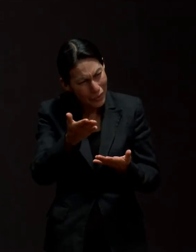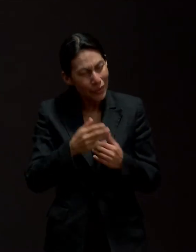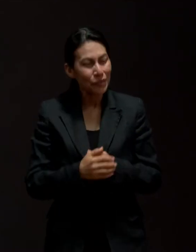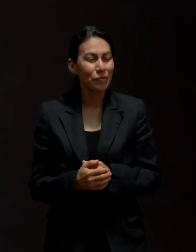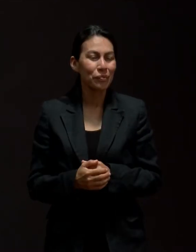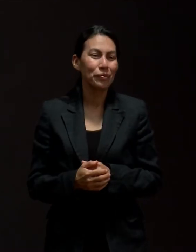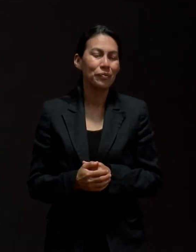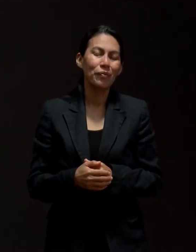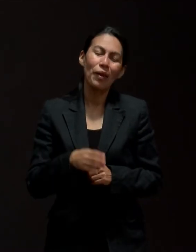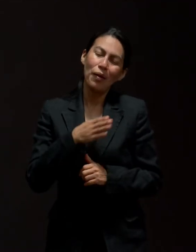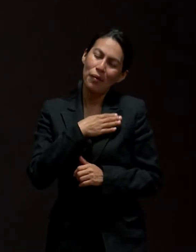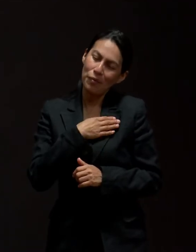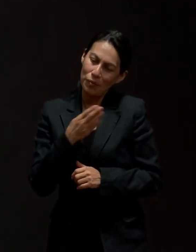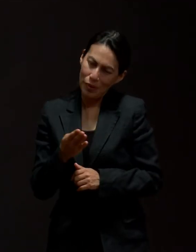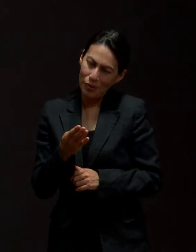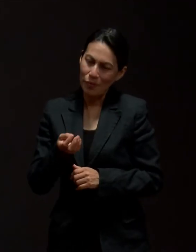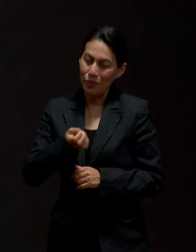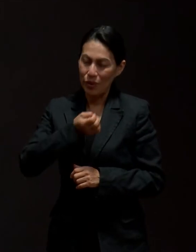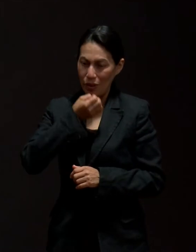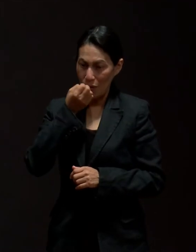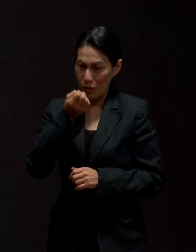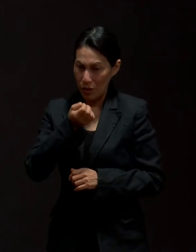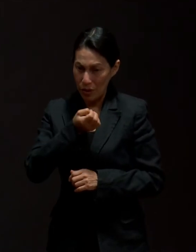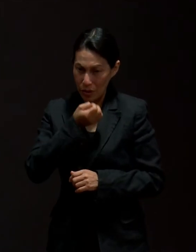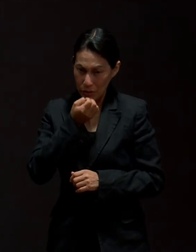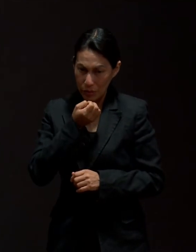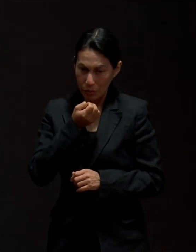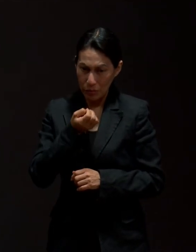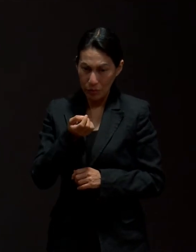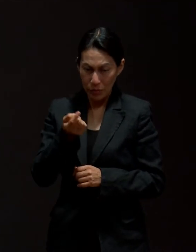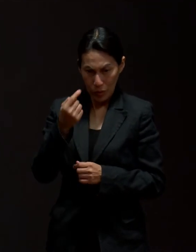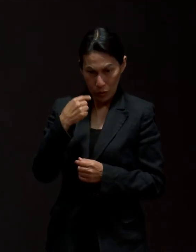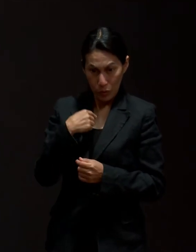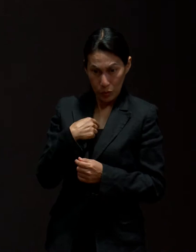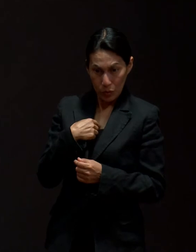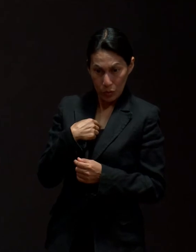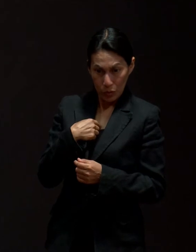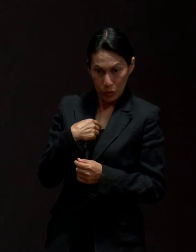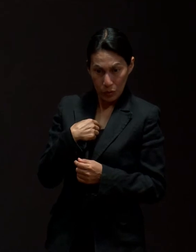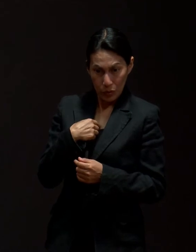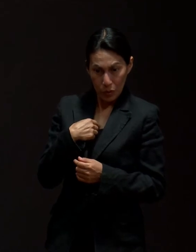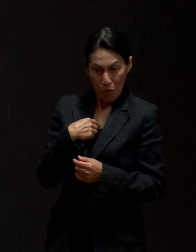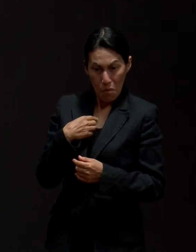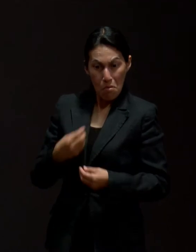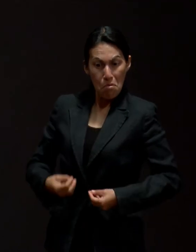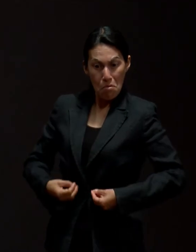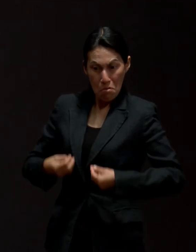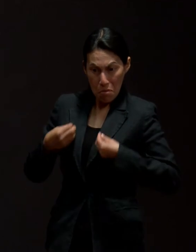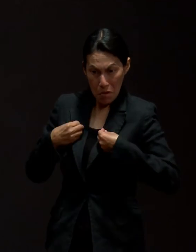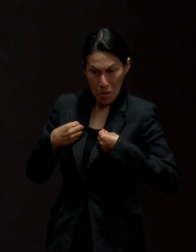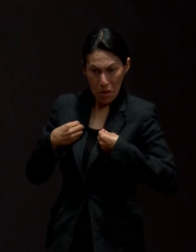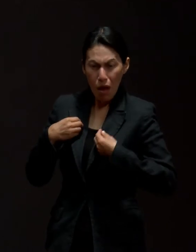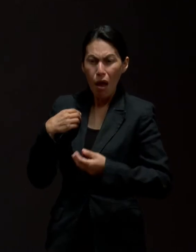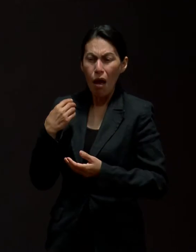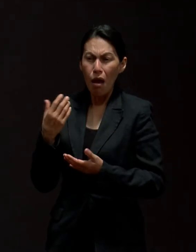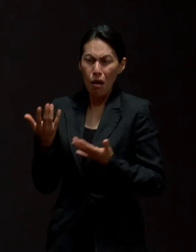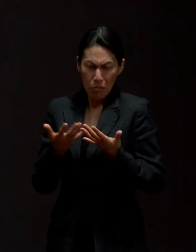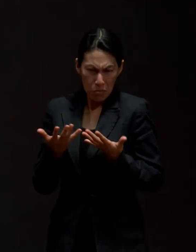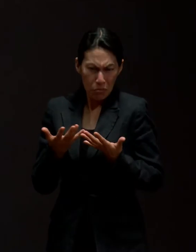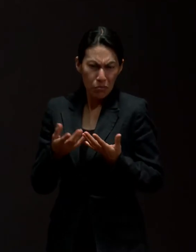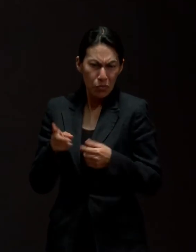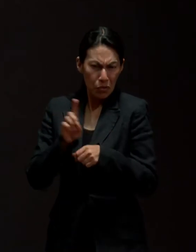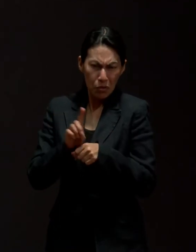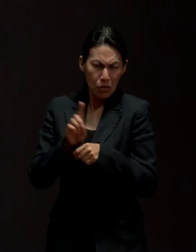Estoy ansioso de aprender de ustedes. Bueno, la oración para nosotros ha venido a ser un